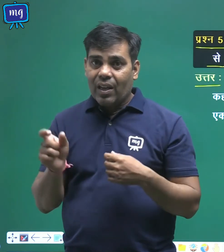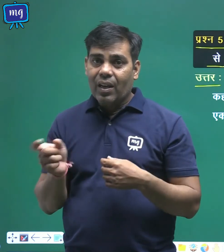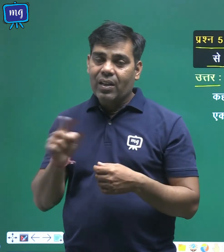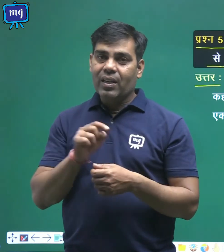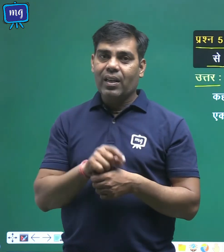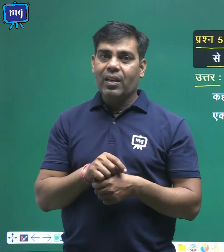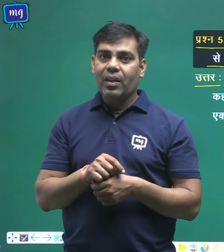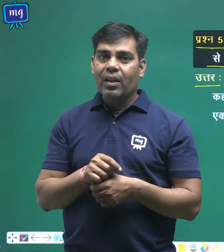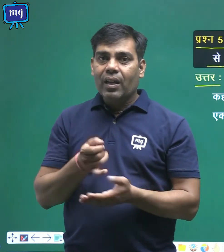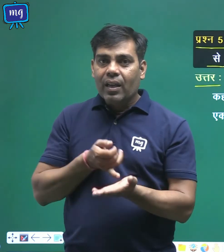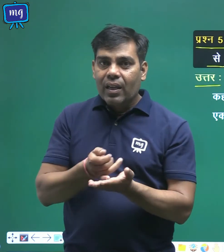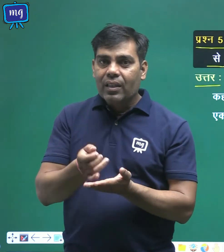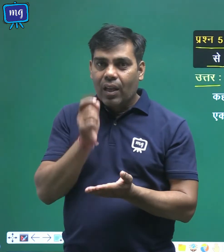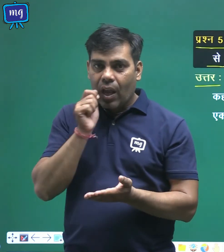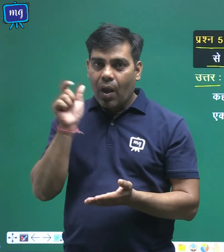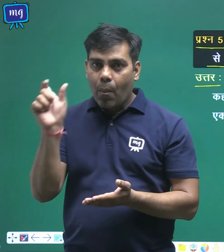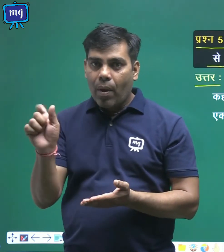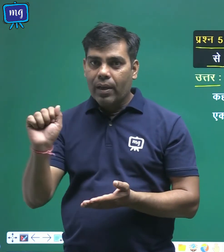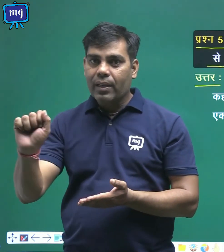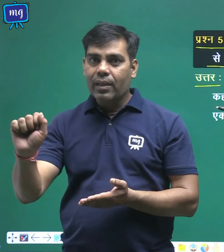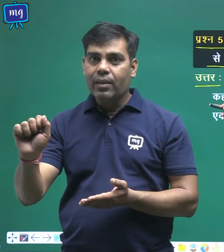खेत के मालिक से